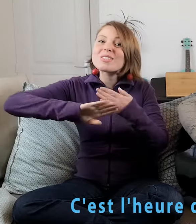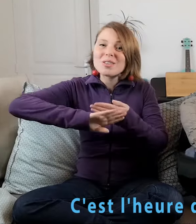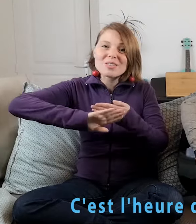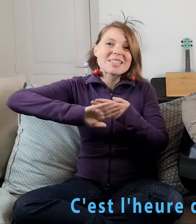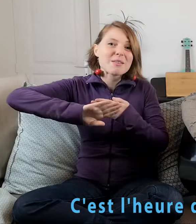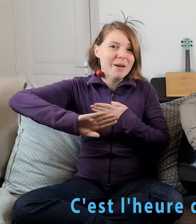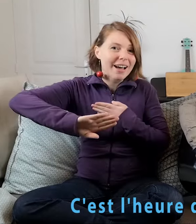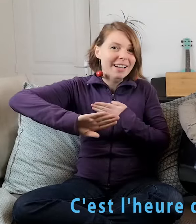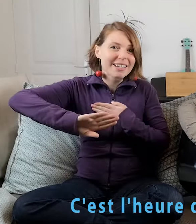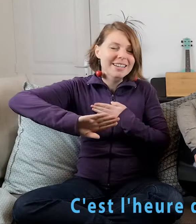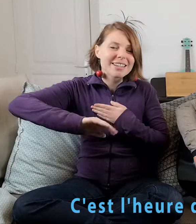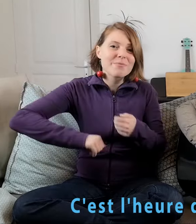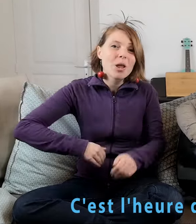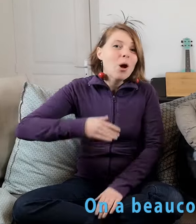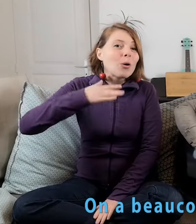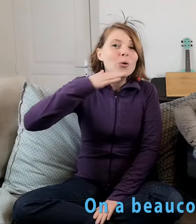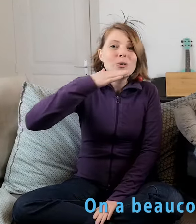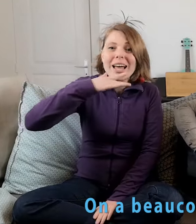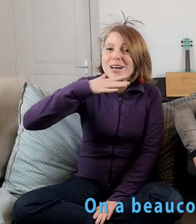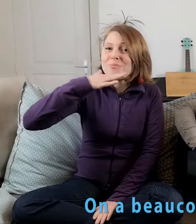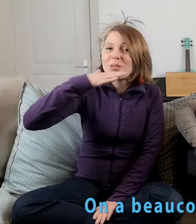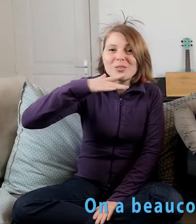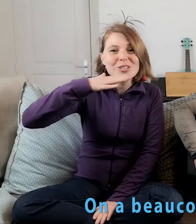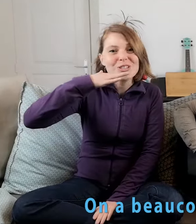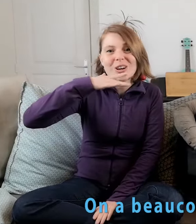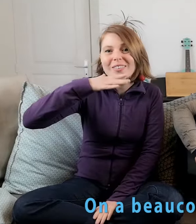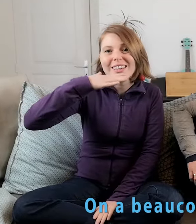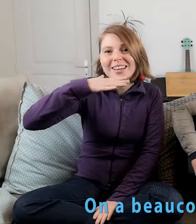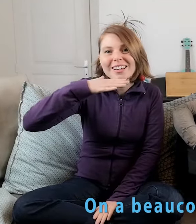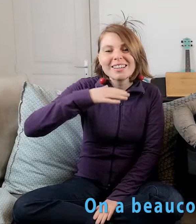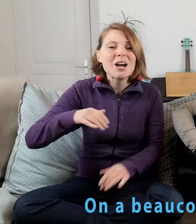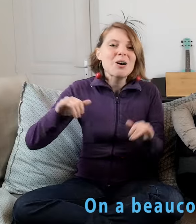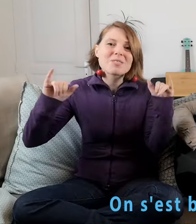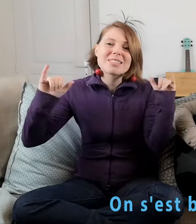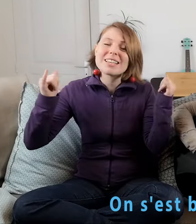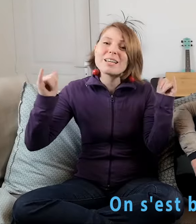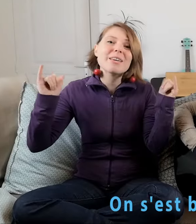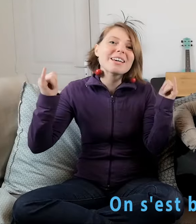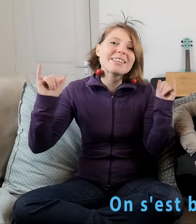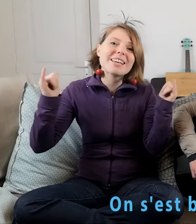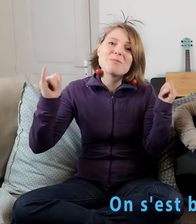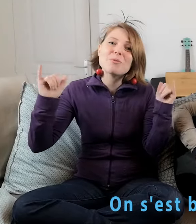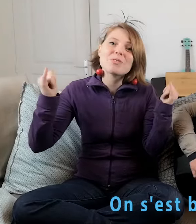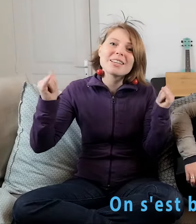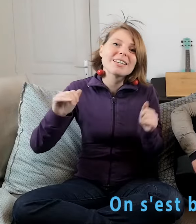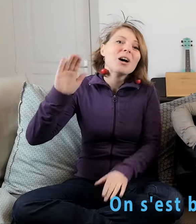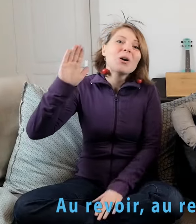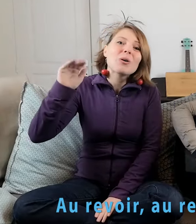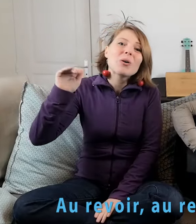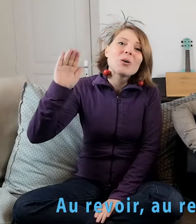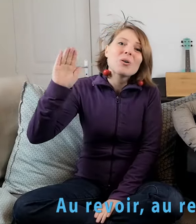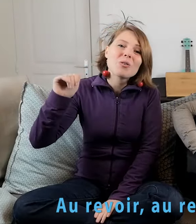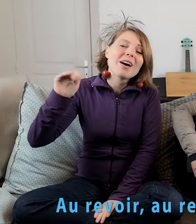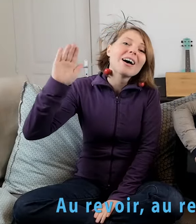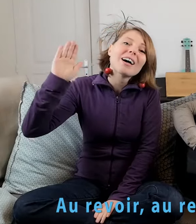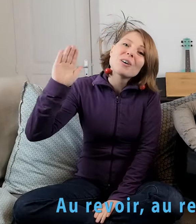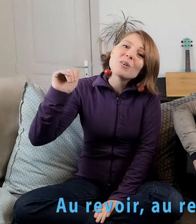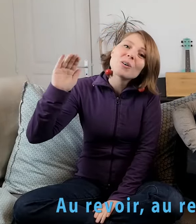se séparer. On a beaucoup chanté, on s'est bien amusé. Au revoir, au